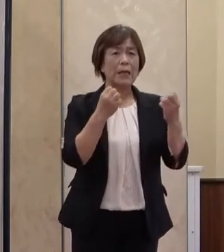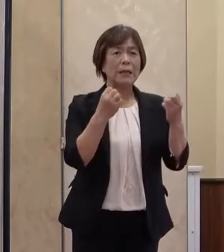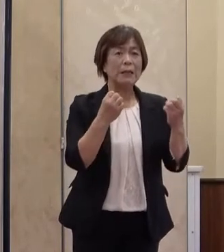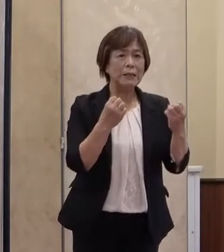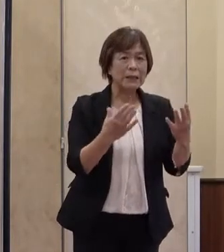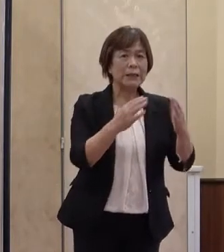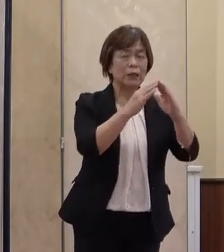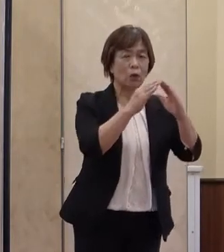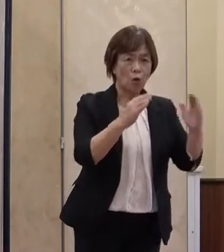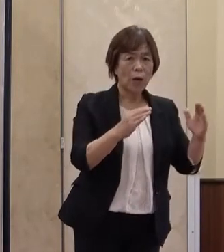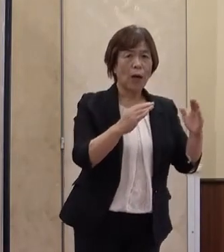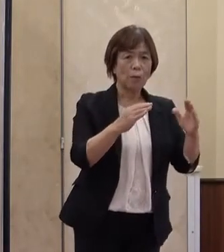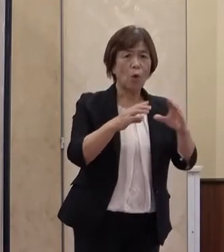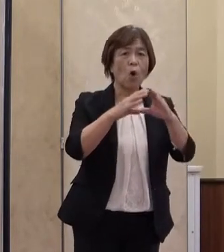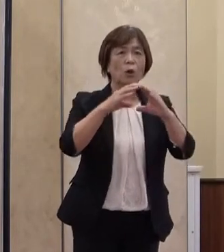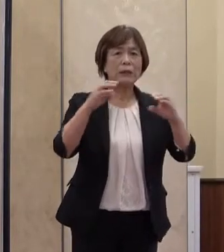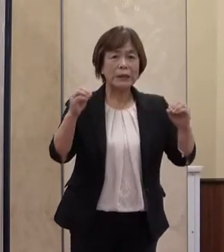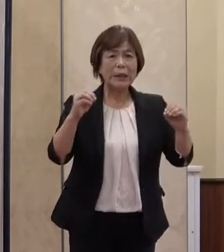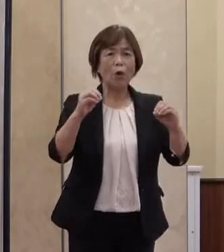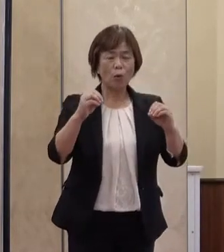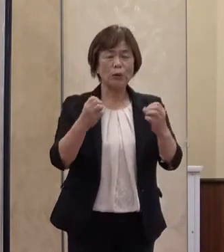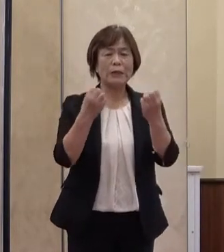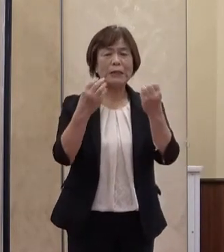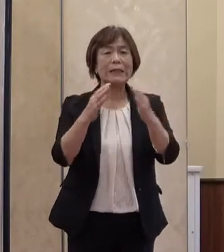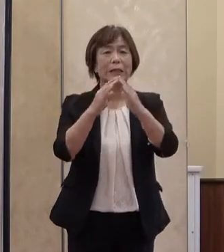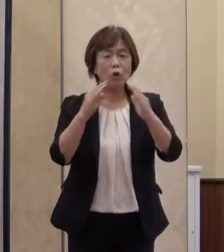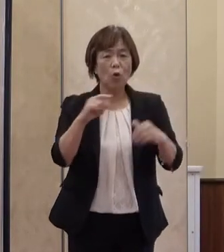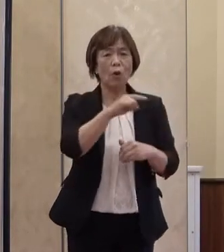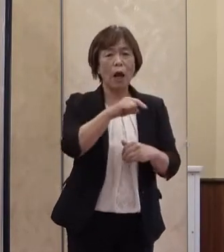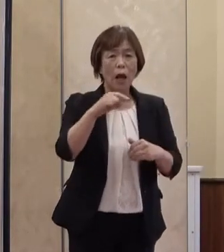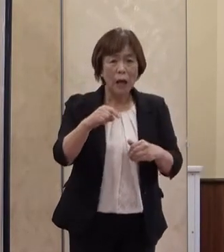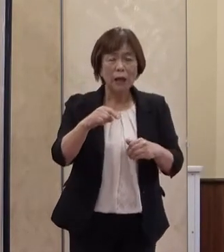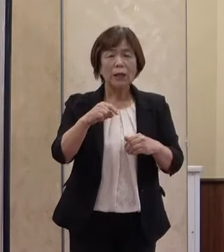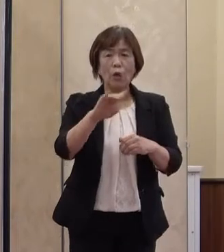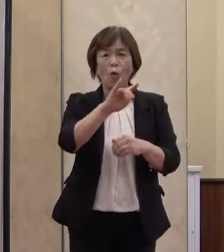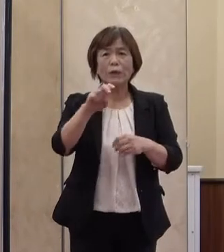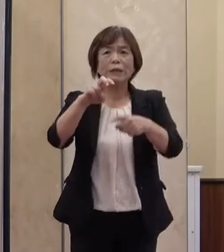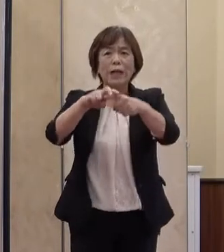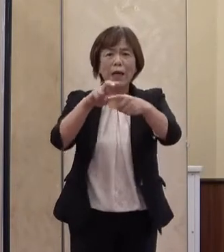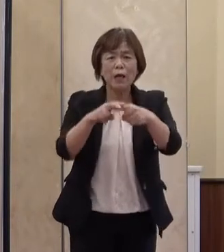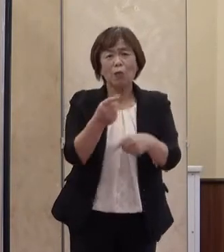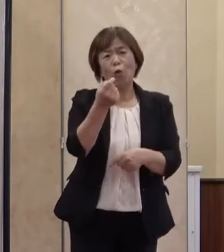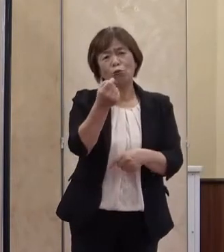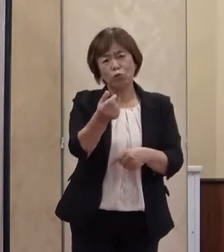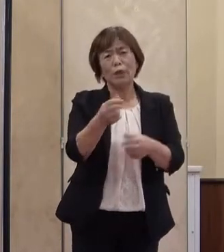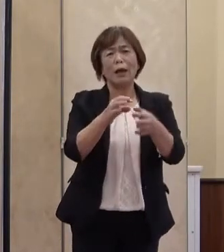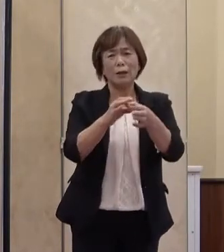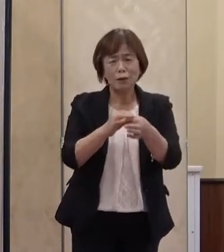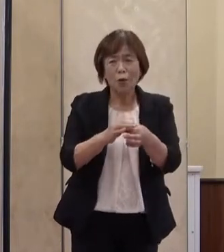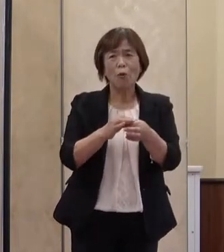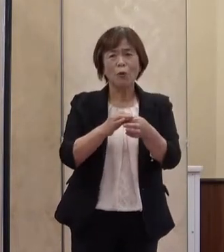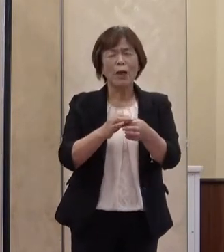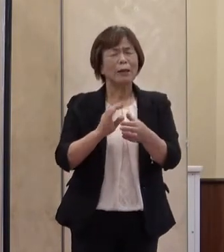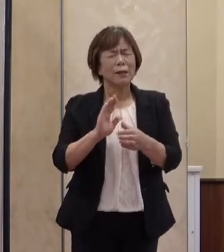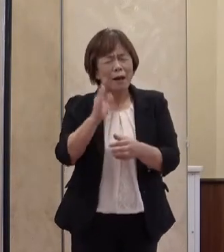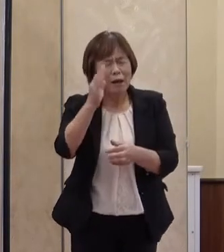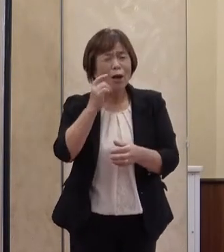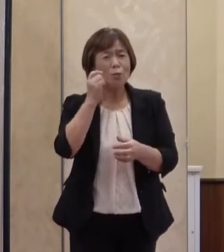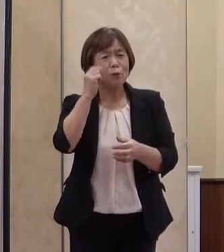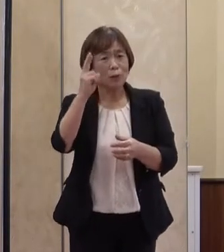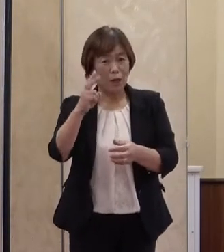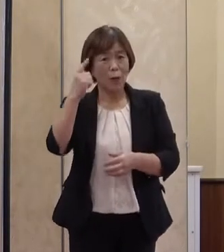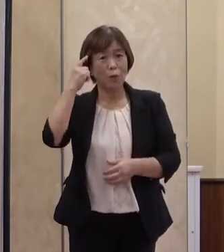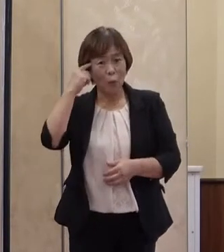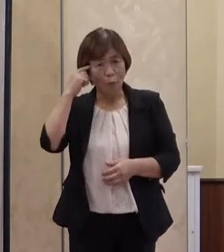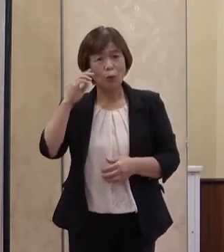本維新の会も持っている議席数、衆議院でごく少数しかありませんので、簡単ではないと思いますが、もしこれが可決、今回の住民